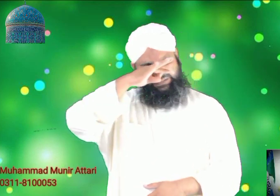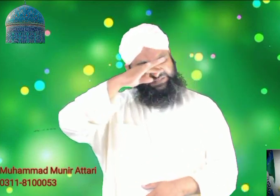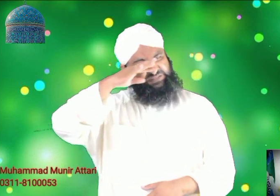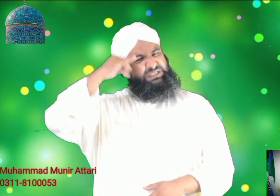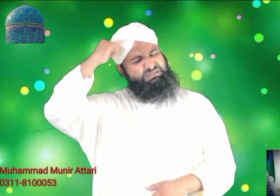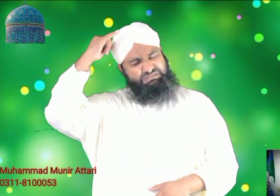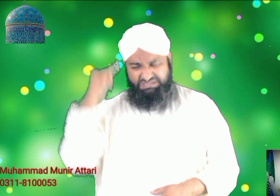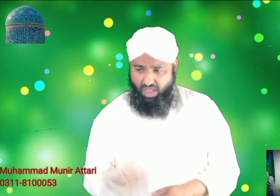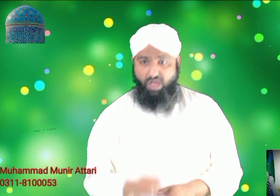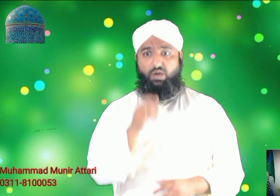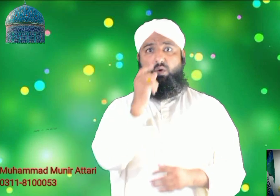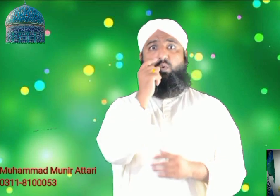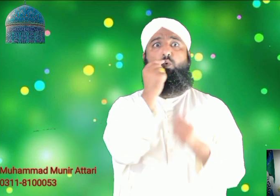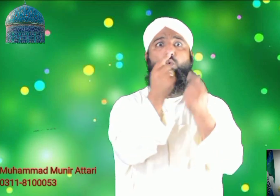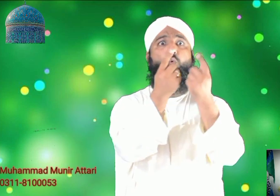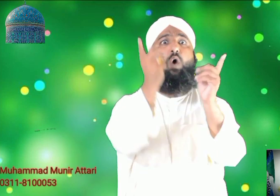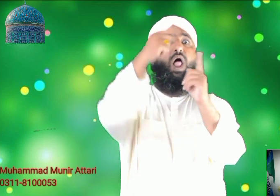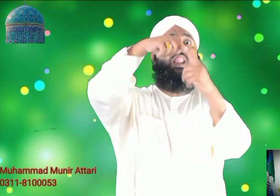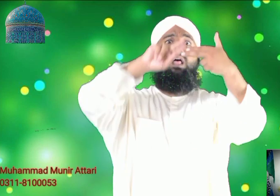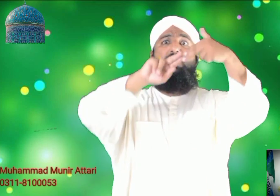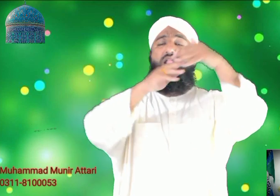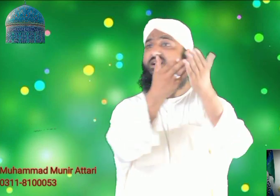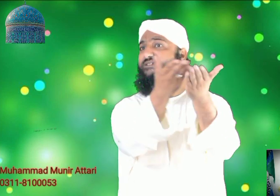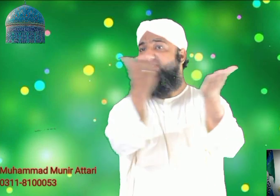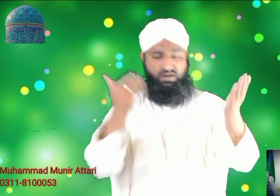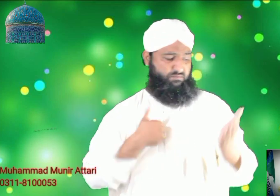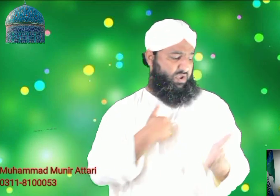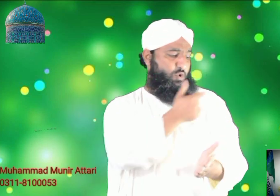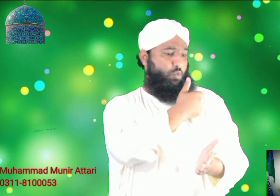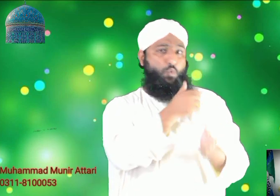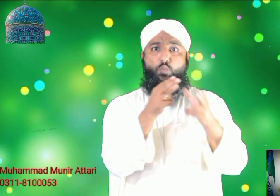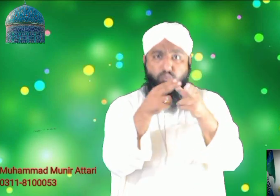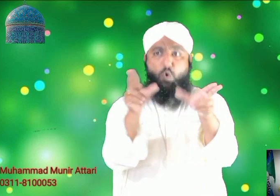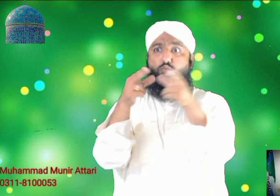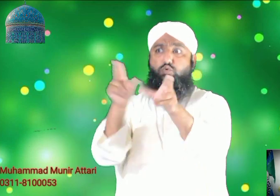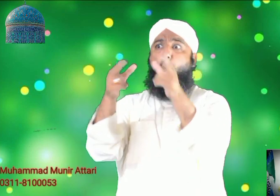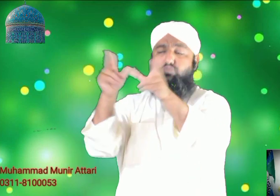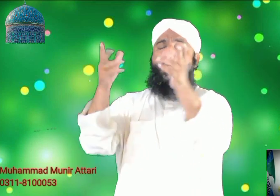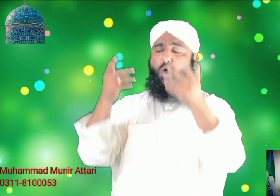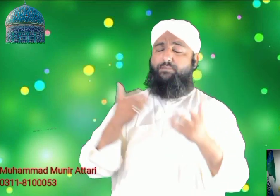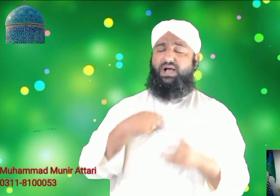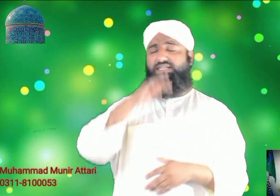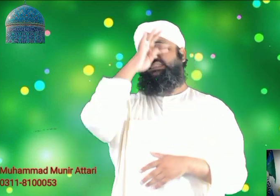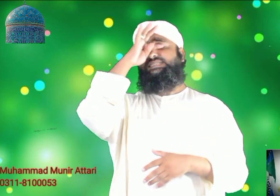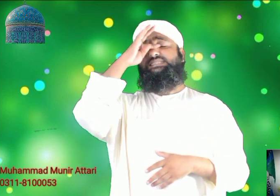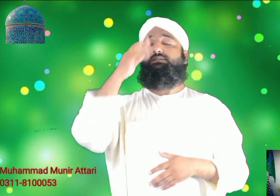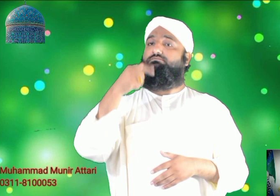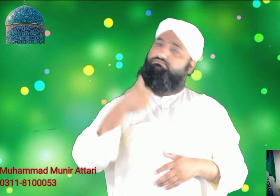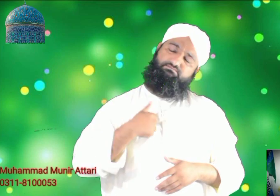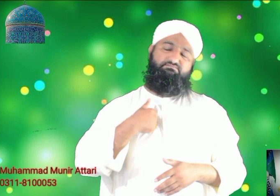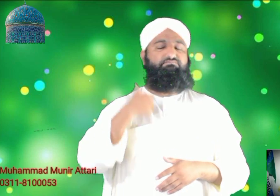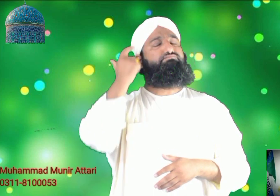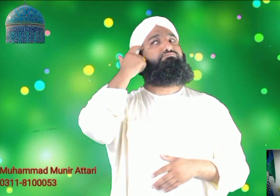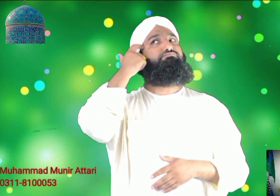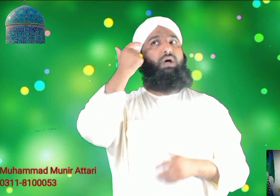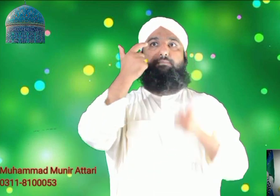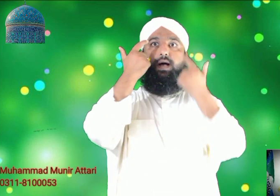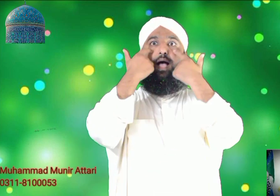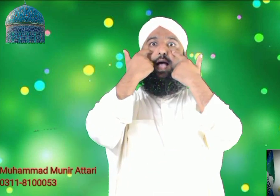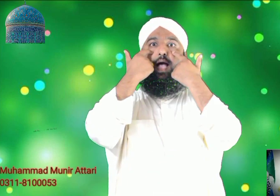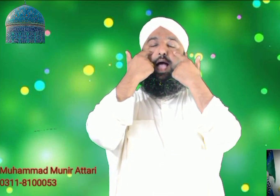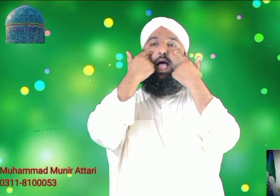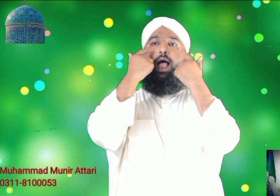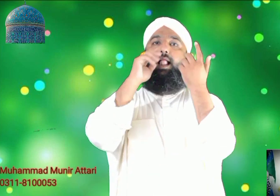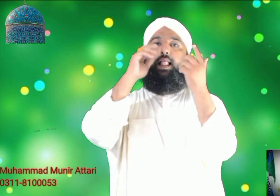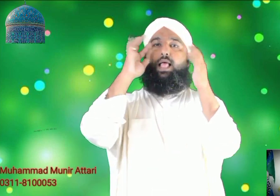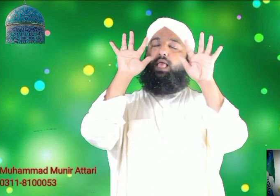نیک بندوں کے سامنے میرے گناہ کھلیں گے تو میں کیسے چہرہ دکھاؤں گا، اس لیے دعا کر رہا ہوں میں اندھا اٹھوں۔ لوگ آپ کو پہچان نہیں سکے، کہا آپ ہیں کون، آپ